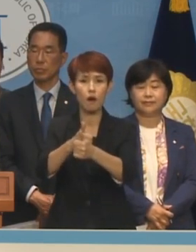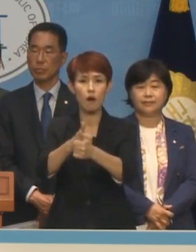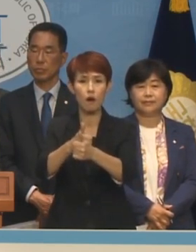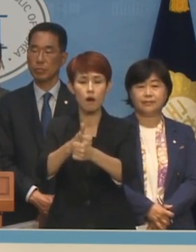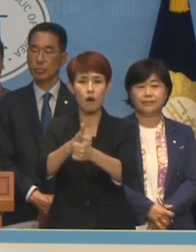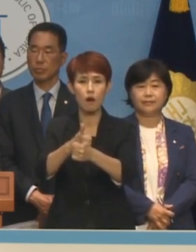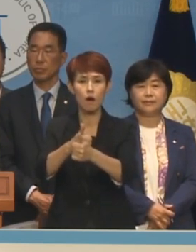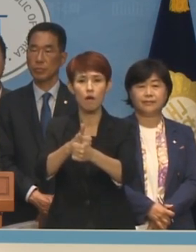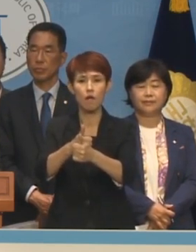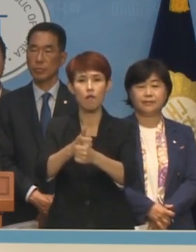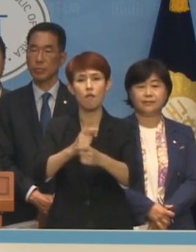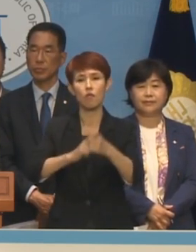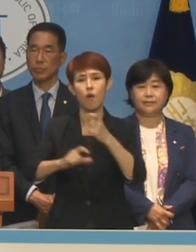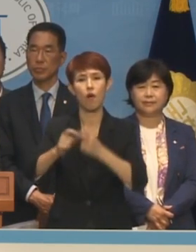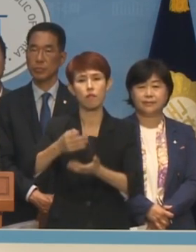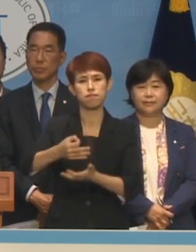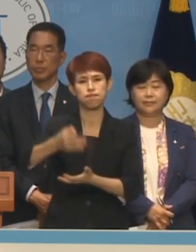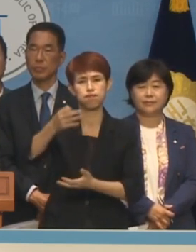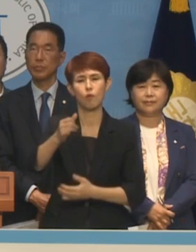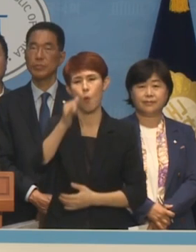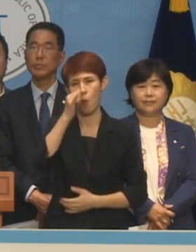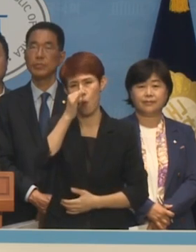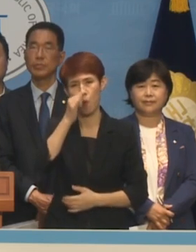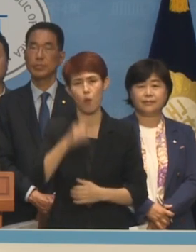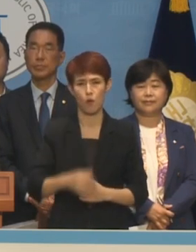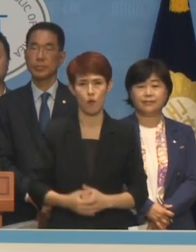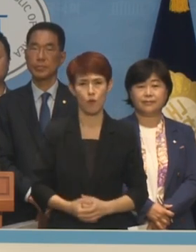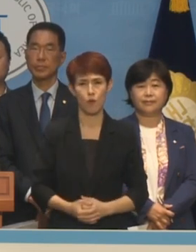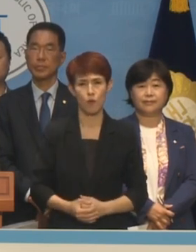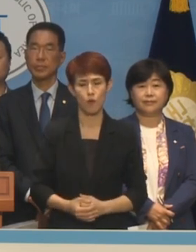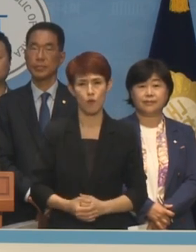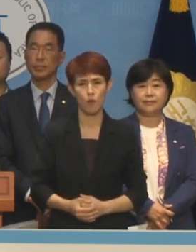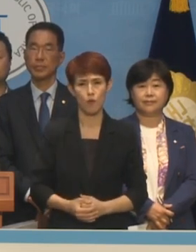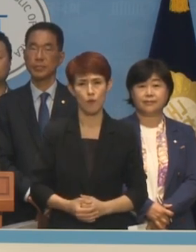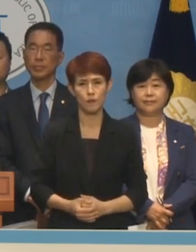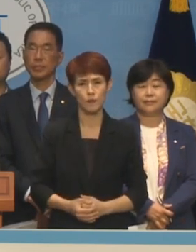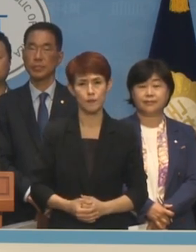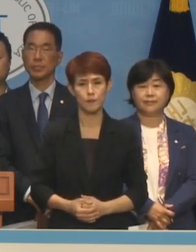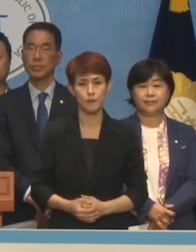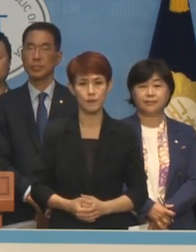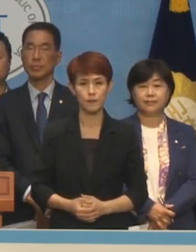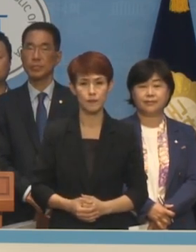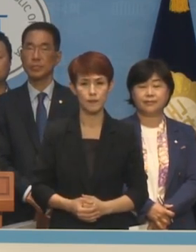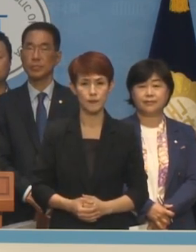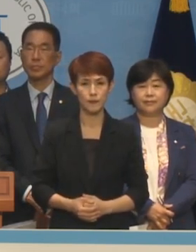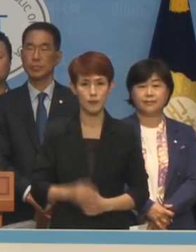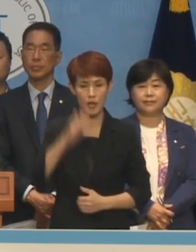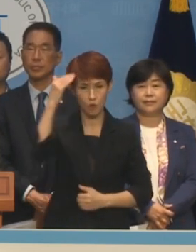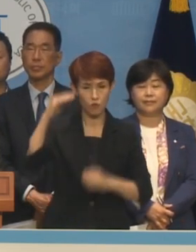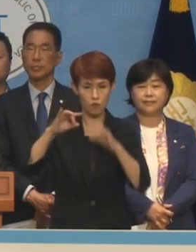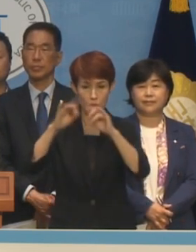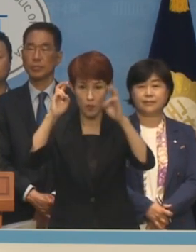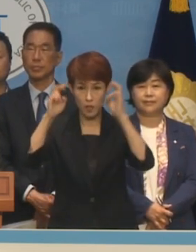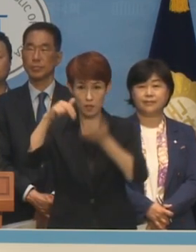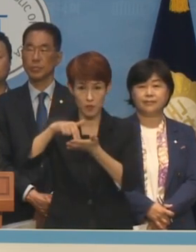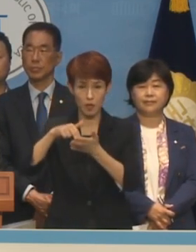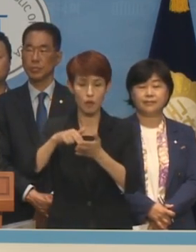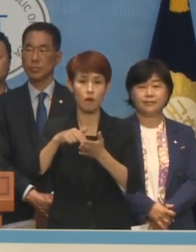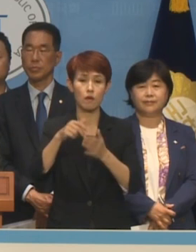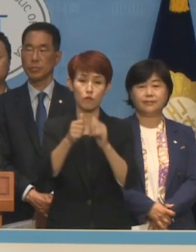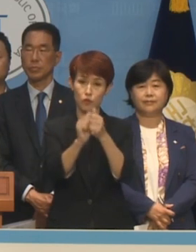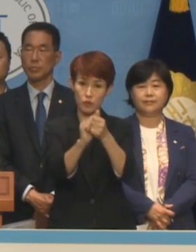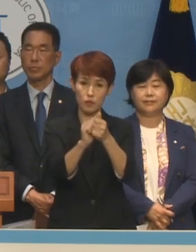중장기적으로는 기대이익이 상실되어 기회비용이 발생할 수 있습니다. 특히 한전에 있어서